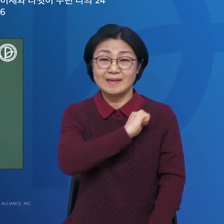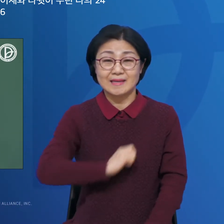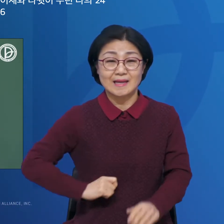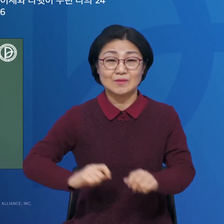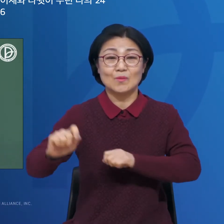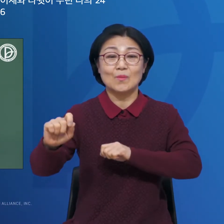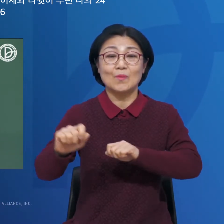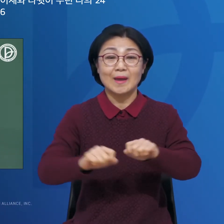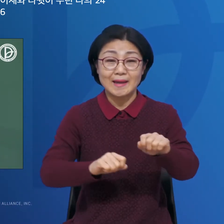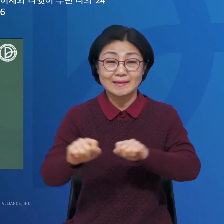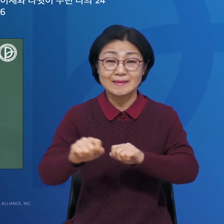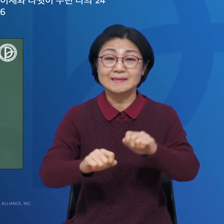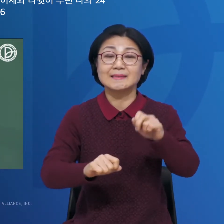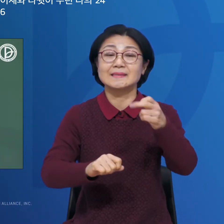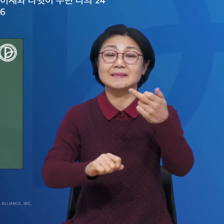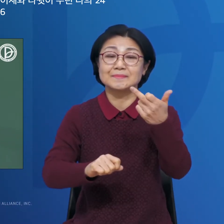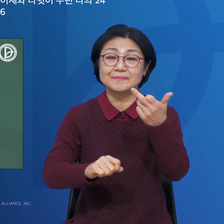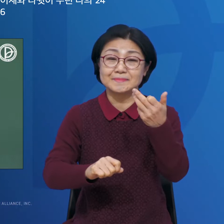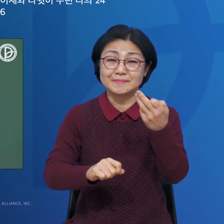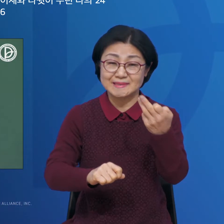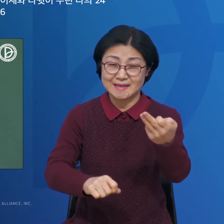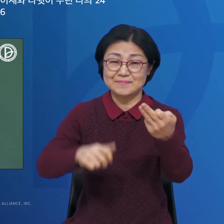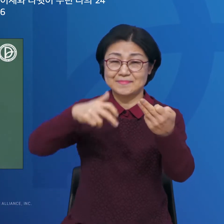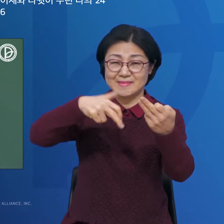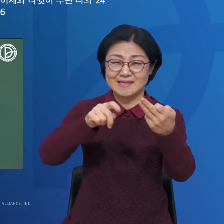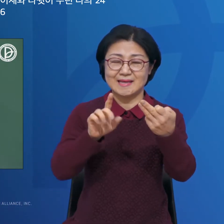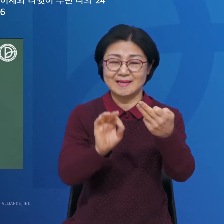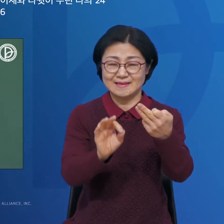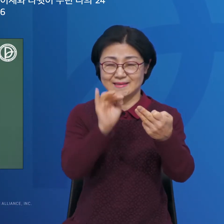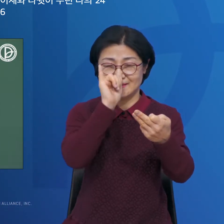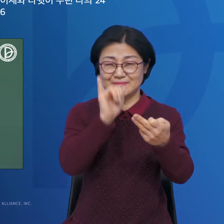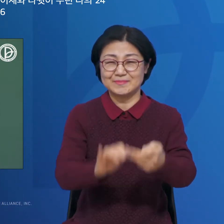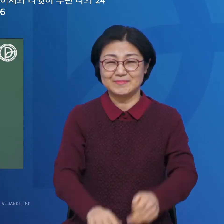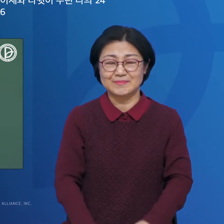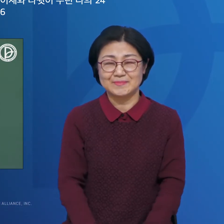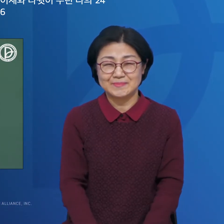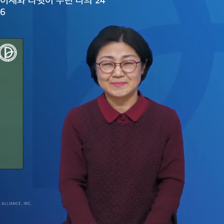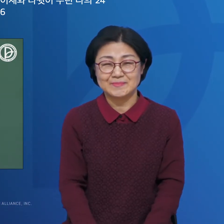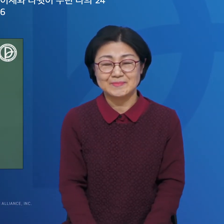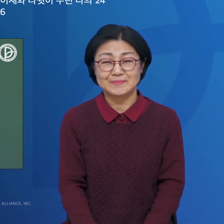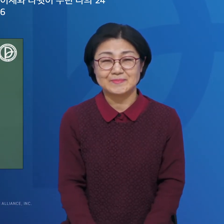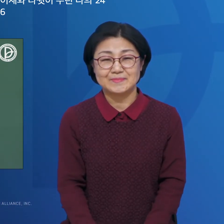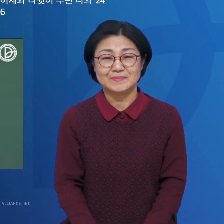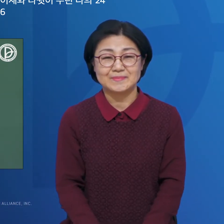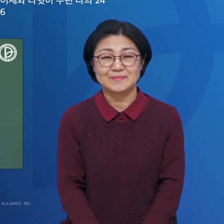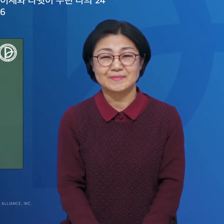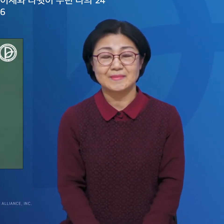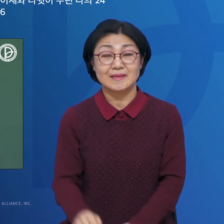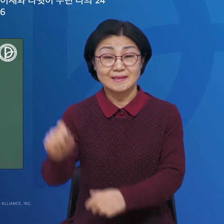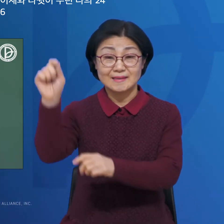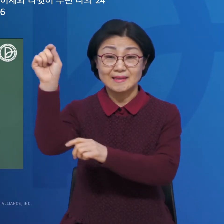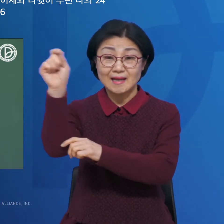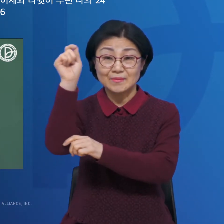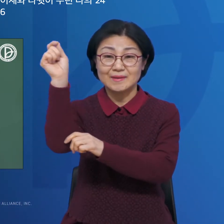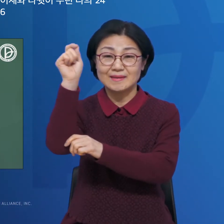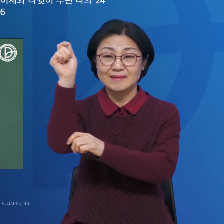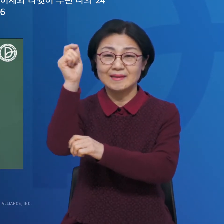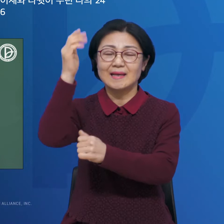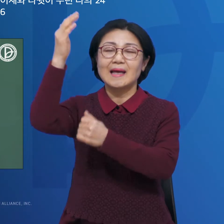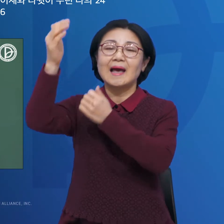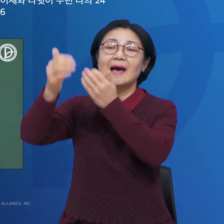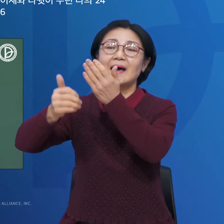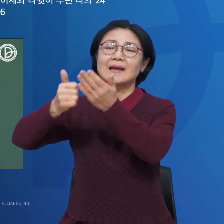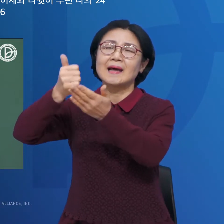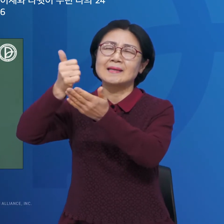가운데 22절에 보면 이런 말이 있어요. And if you look at Acts chapter 13, verse 22, it says something like this. 다윗은 하나님의